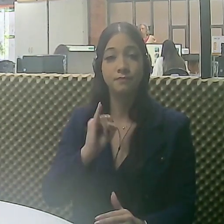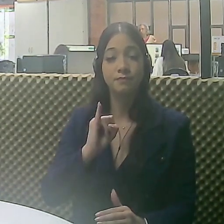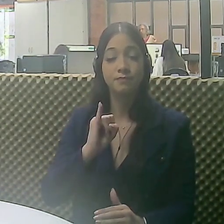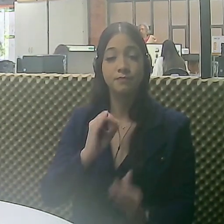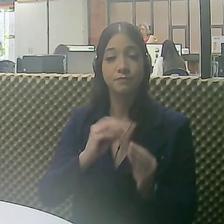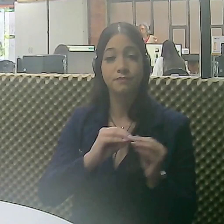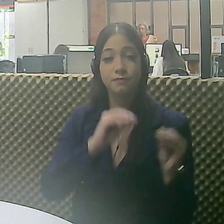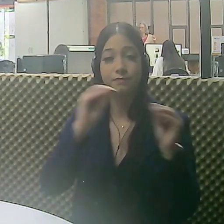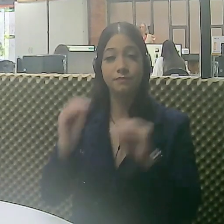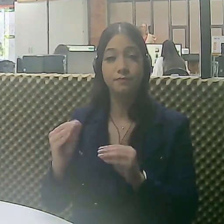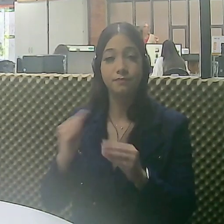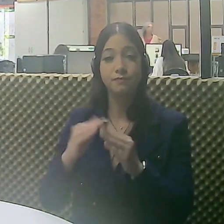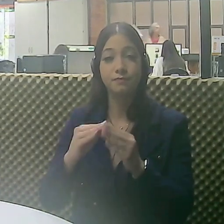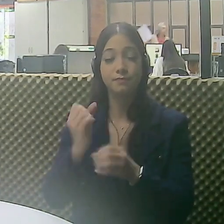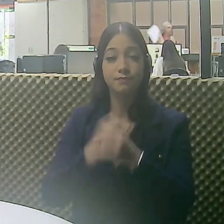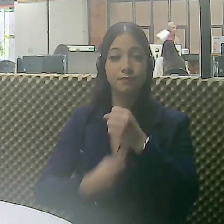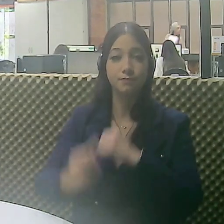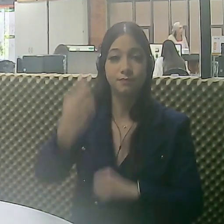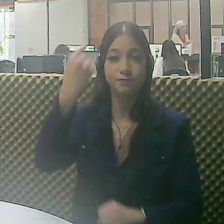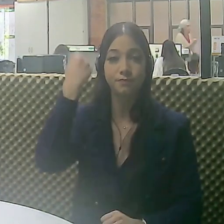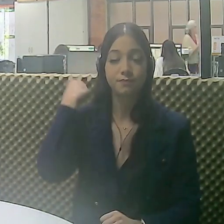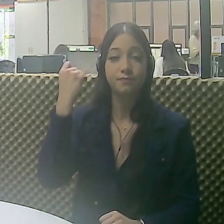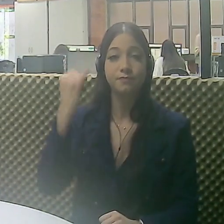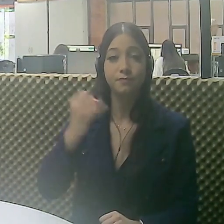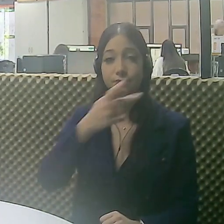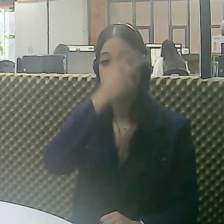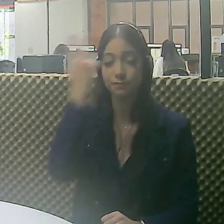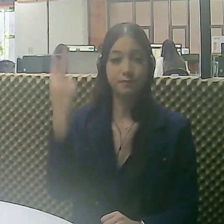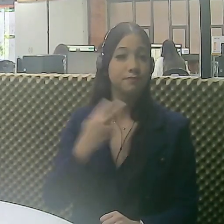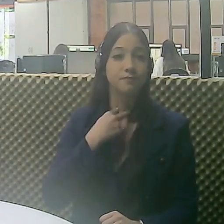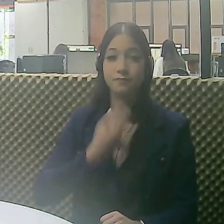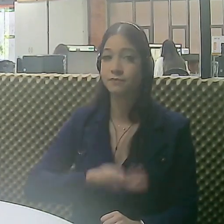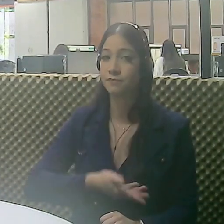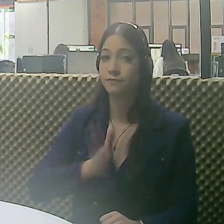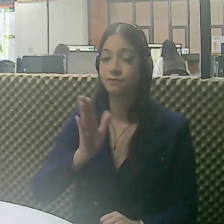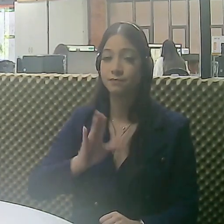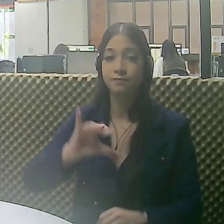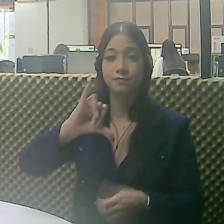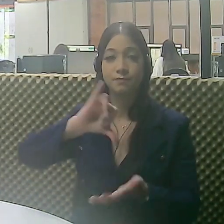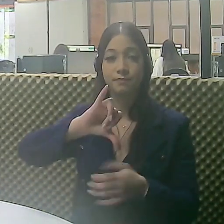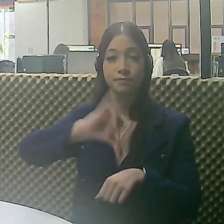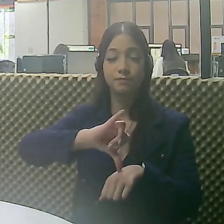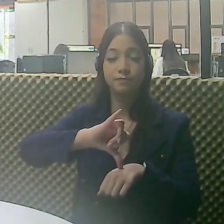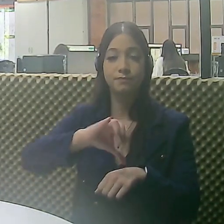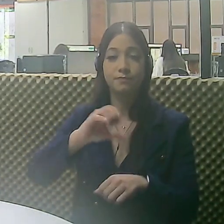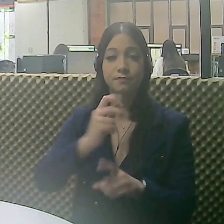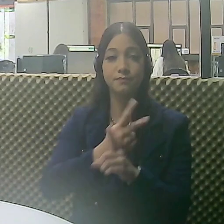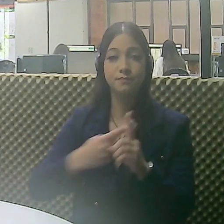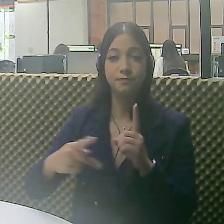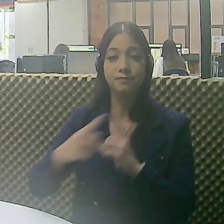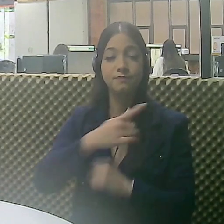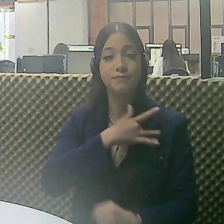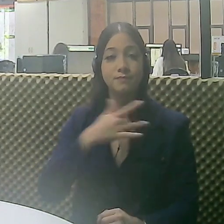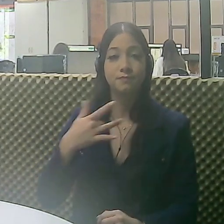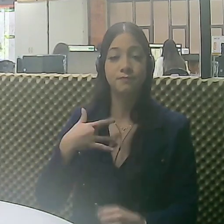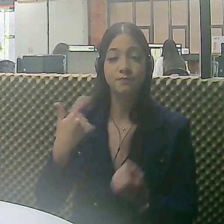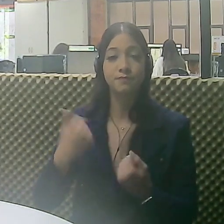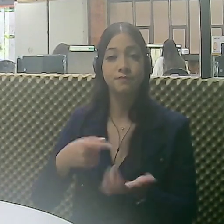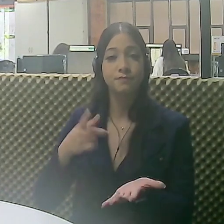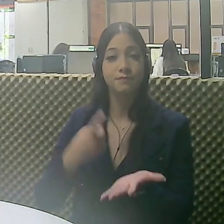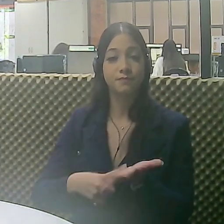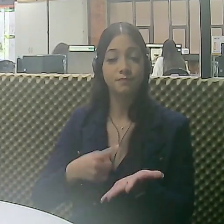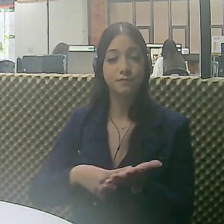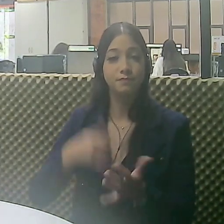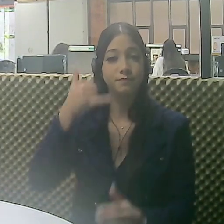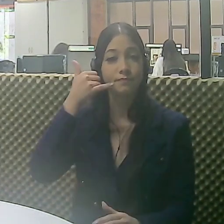caso tenha se mudado no último ano. Se a pessoa não puder comparecer até a sede do IPREMO por razões de saúde, é necessário entrar em contato